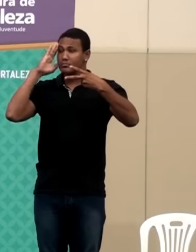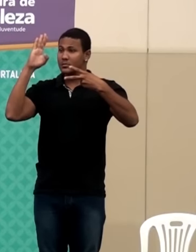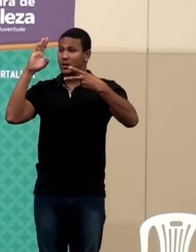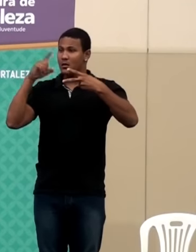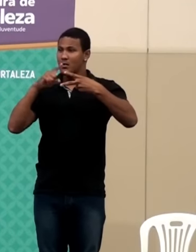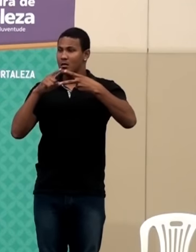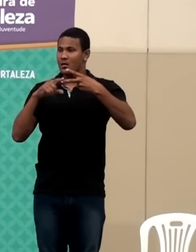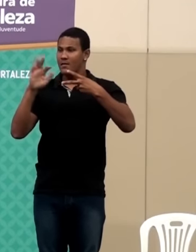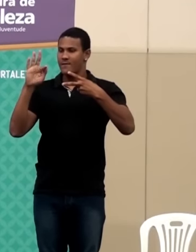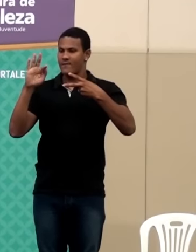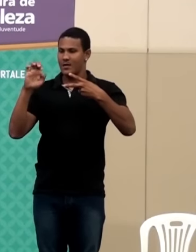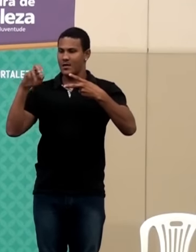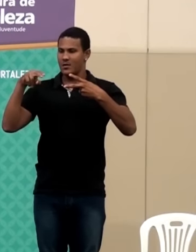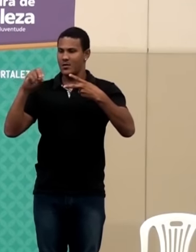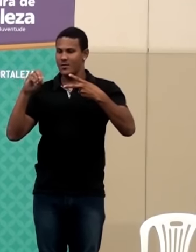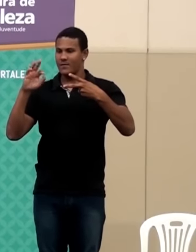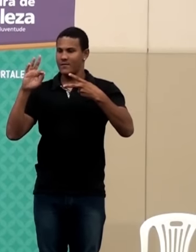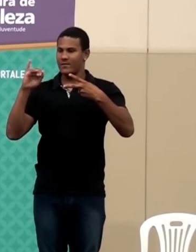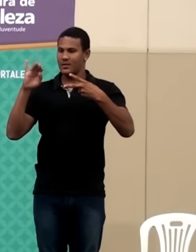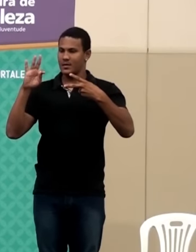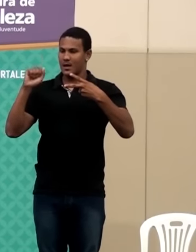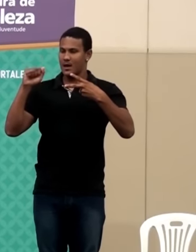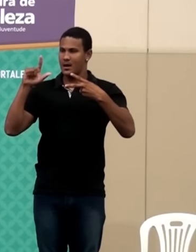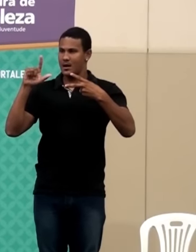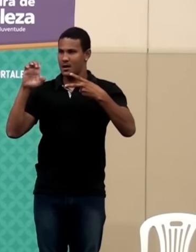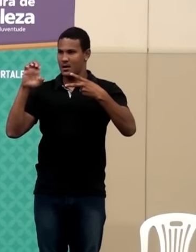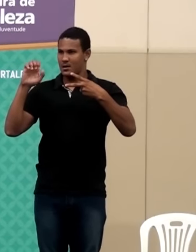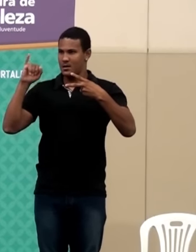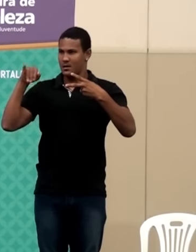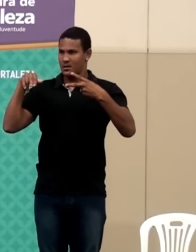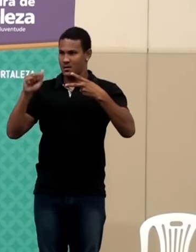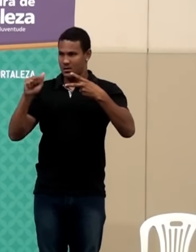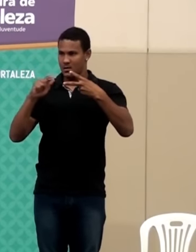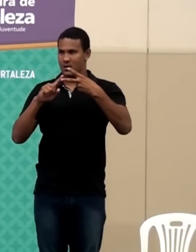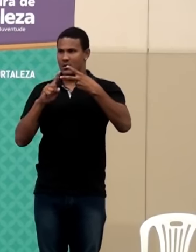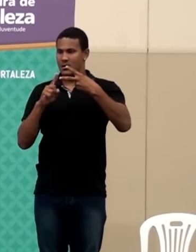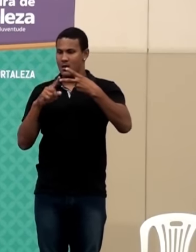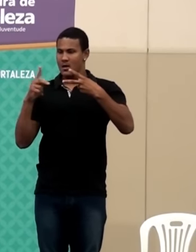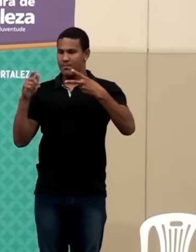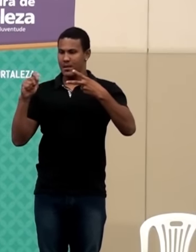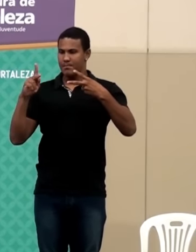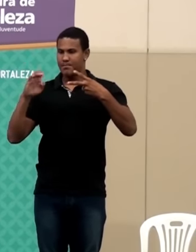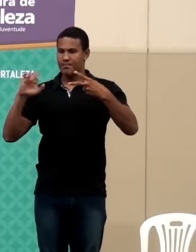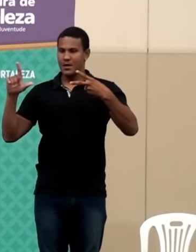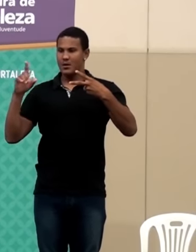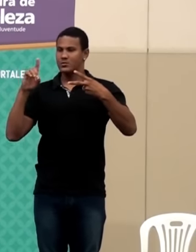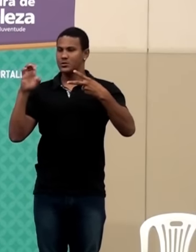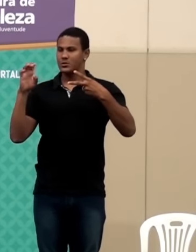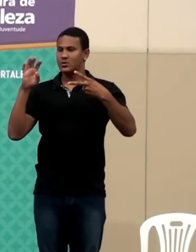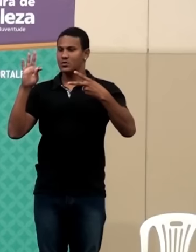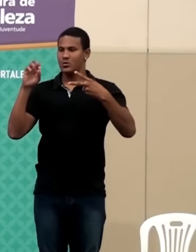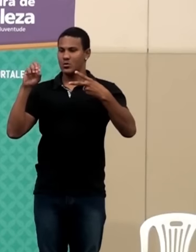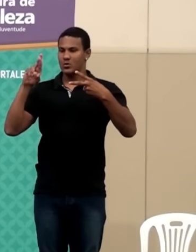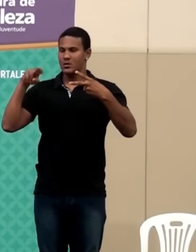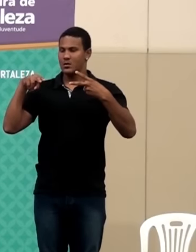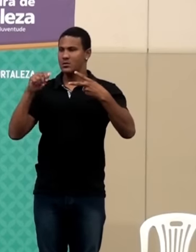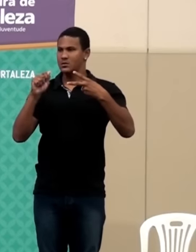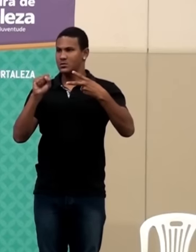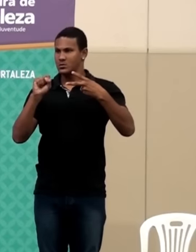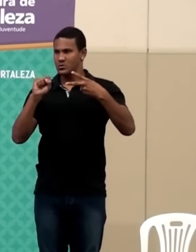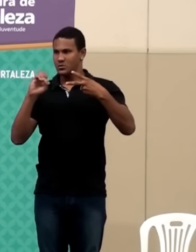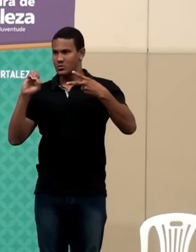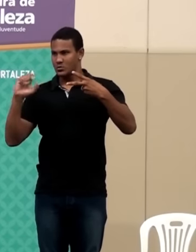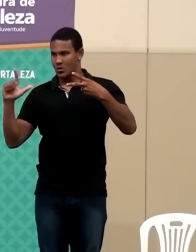e papel de tornassol. Fenolftaleína, meio básico, vermelho ou rosa.